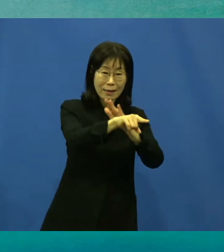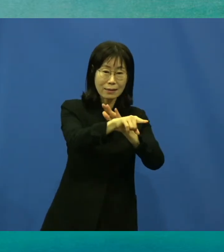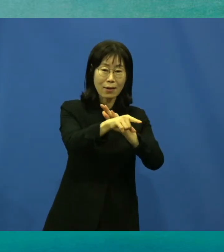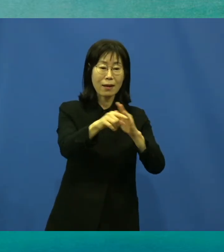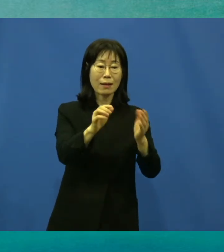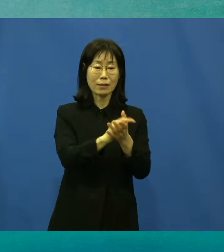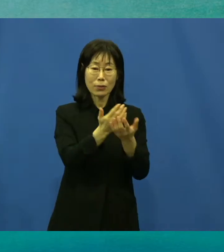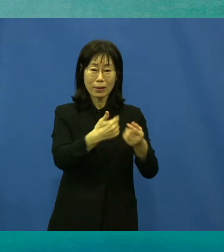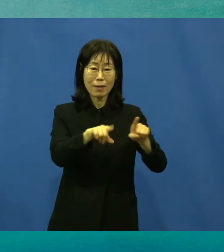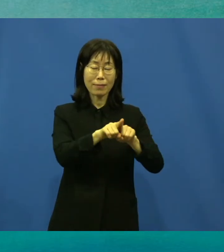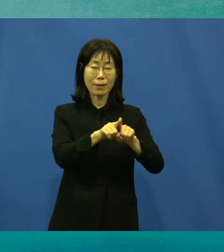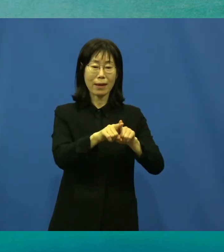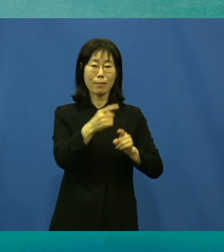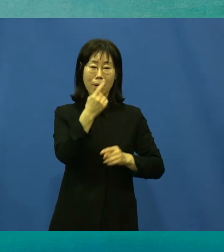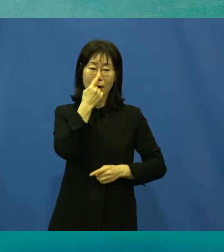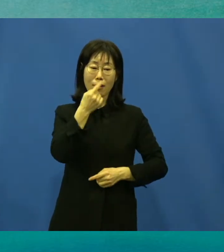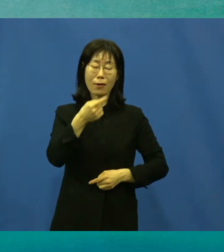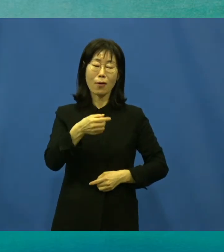있습니다.